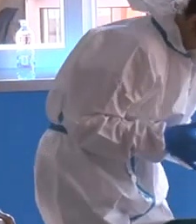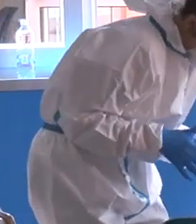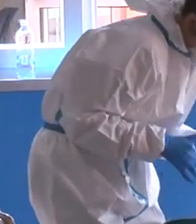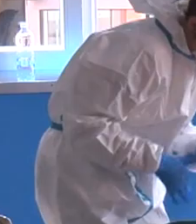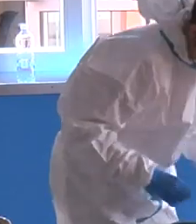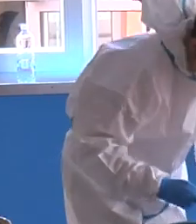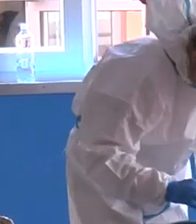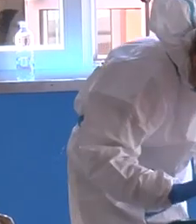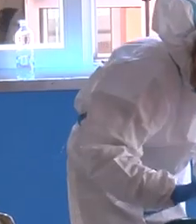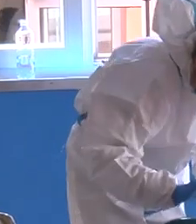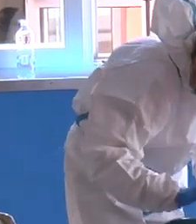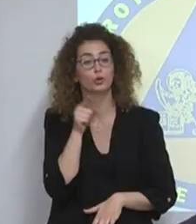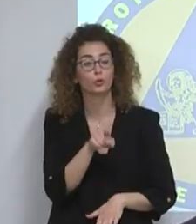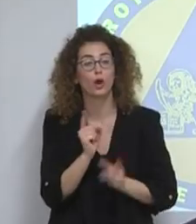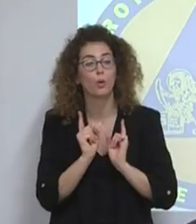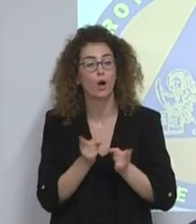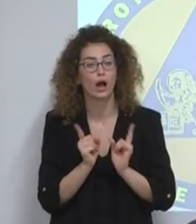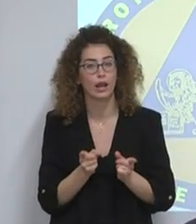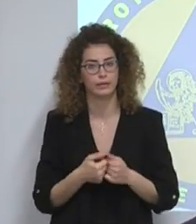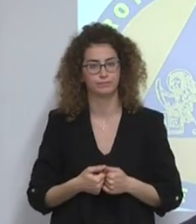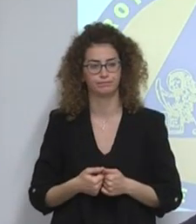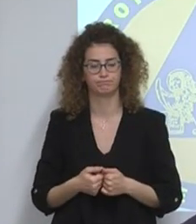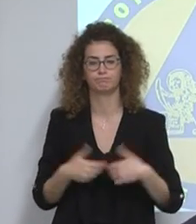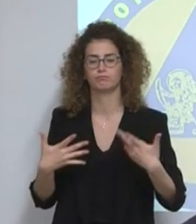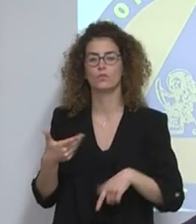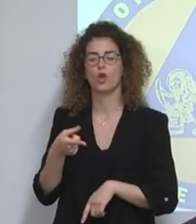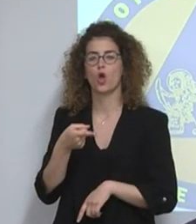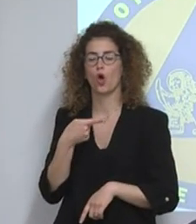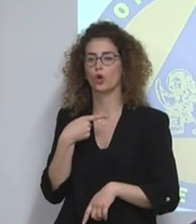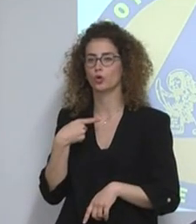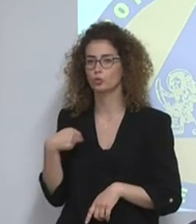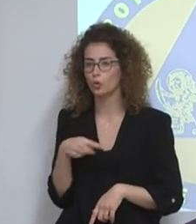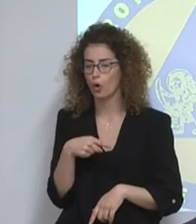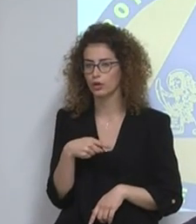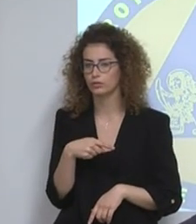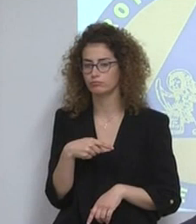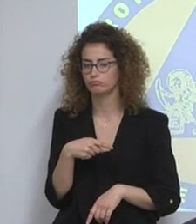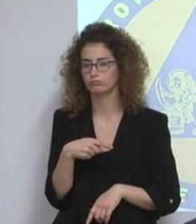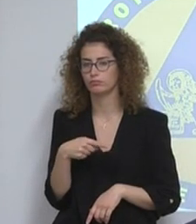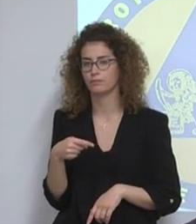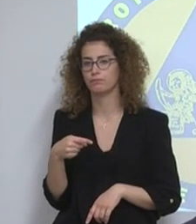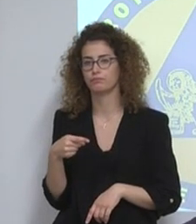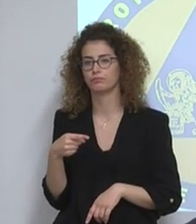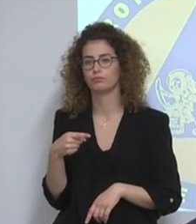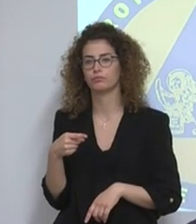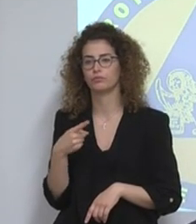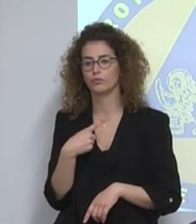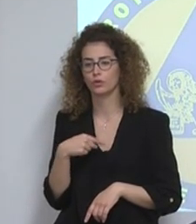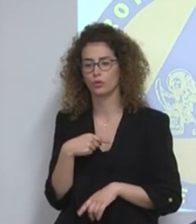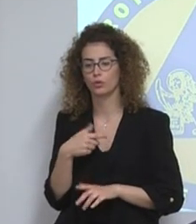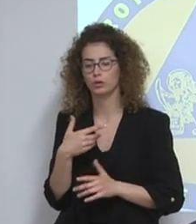presidente del veneto luca zaia noi abbiamo semplicemente aderito le indicazioni dei